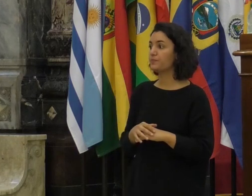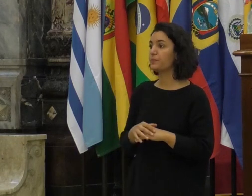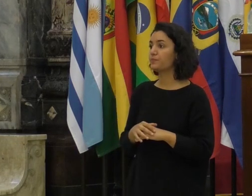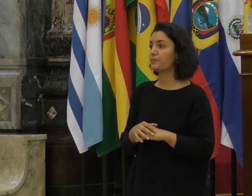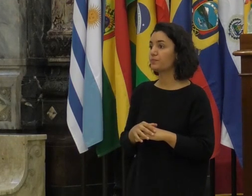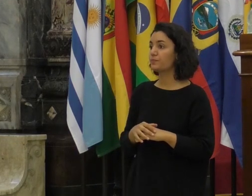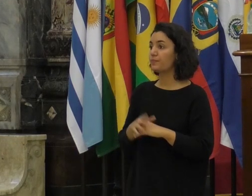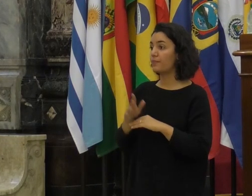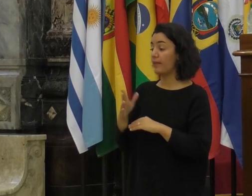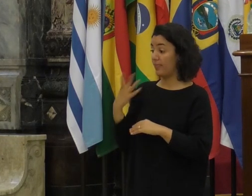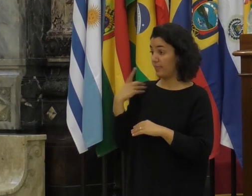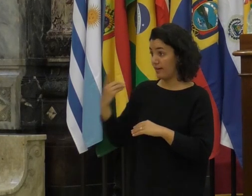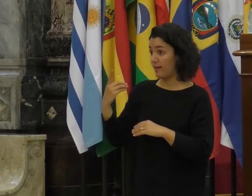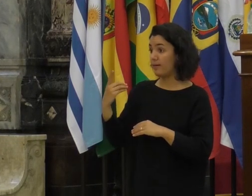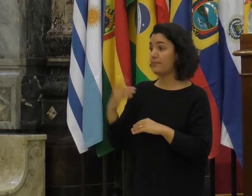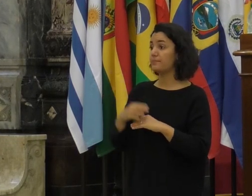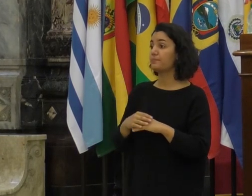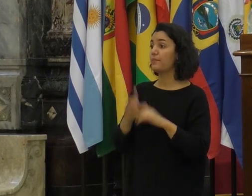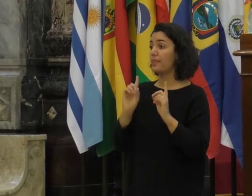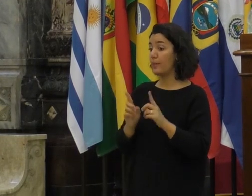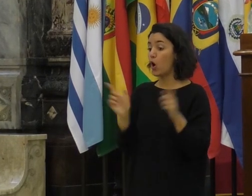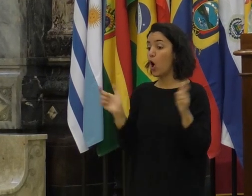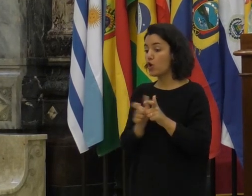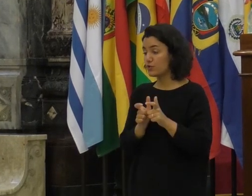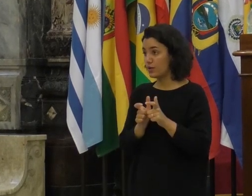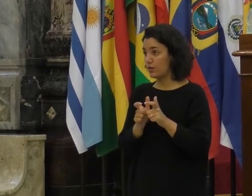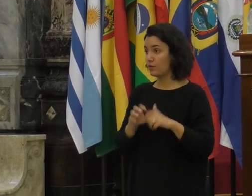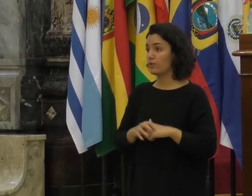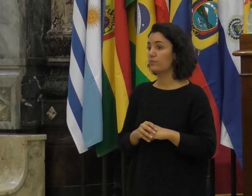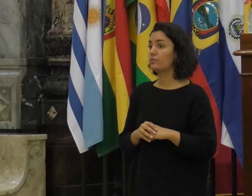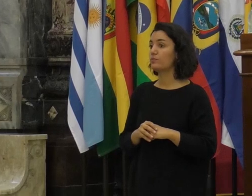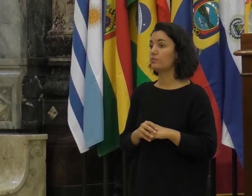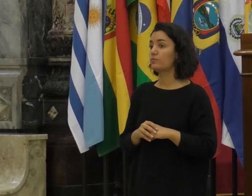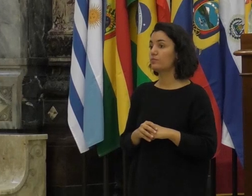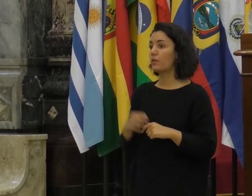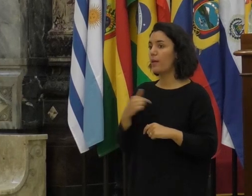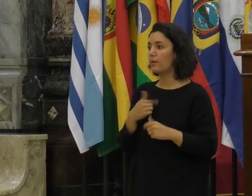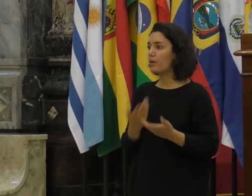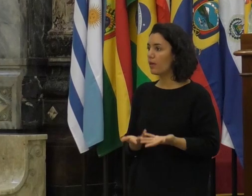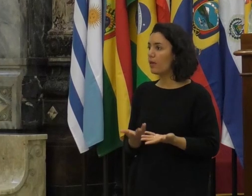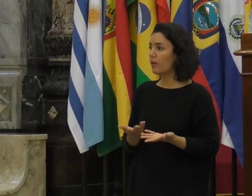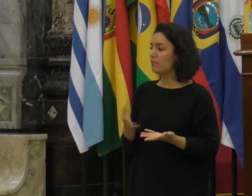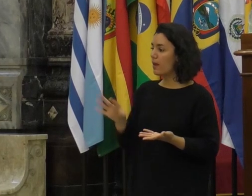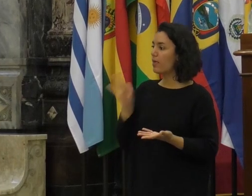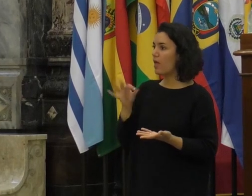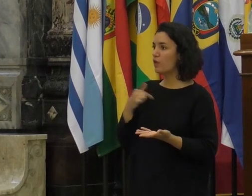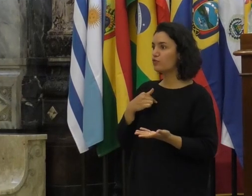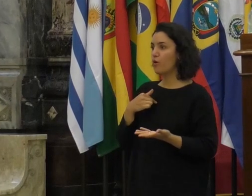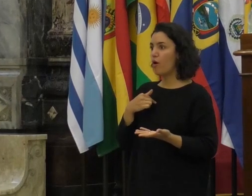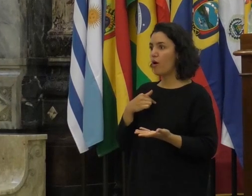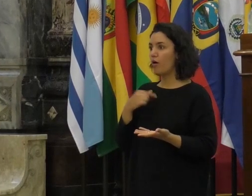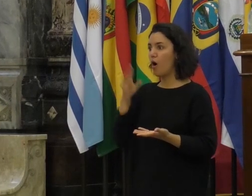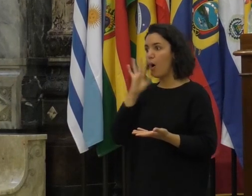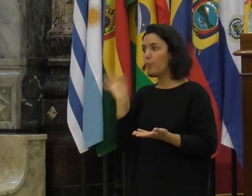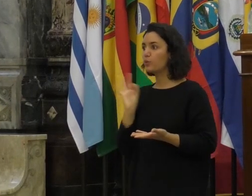a la decana, al Consejo, que me hayan dado esta posibilidad, que